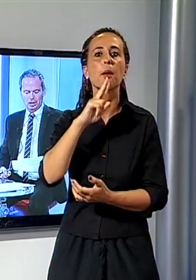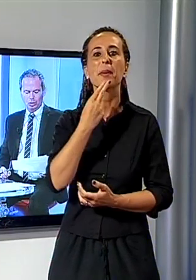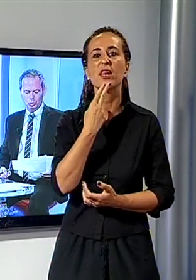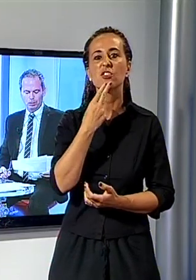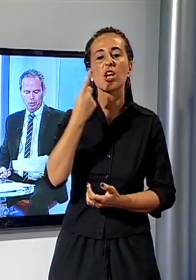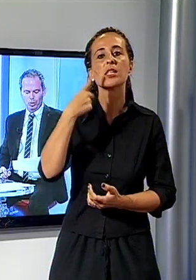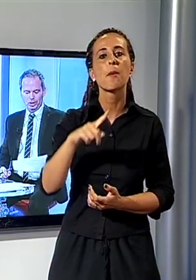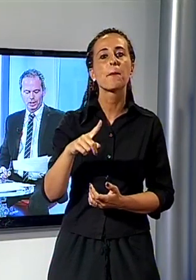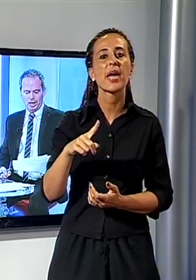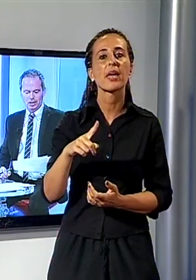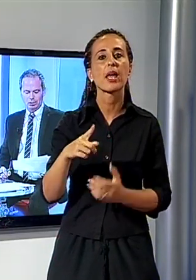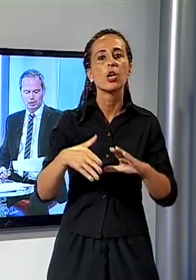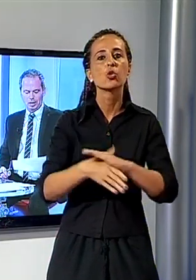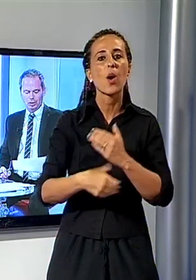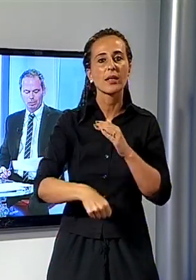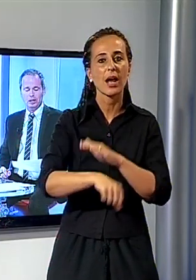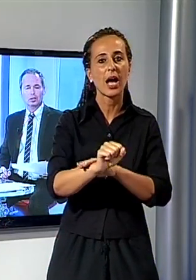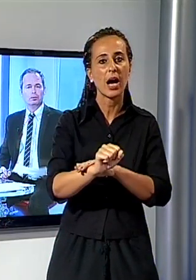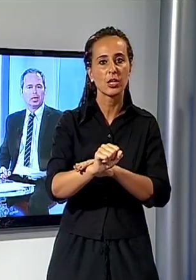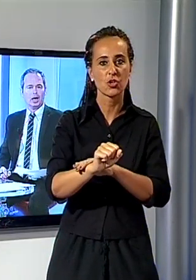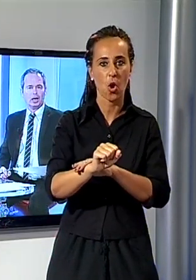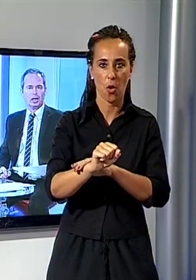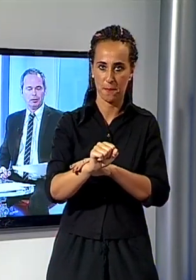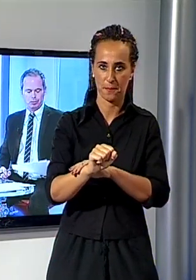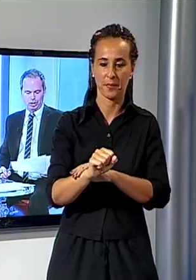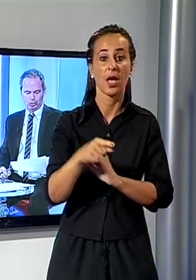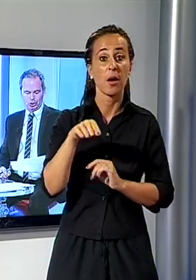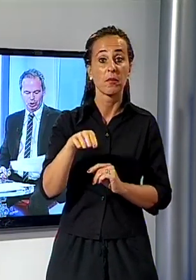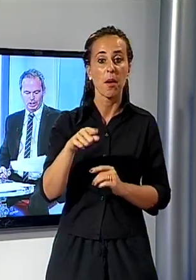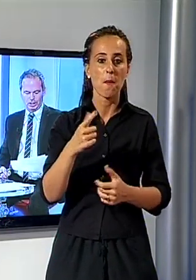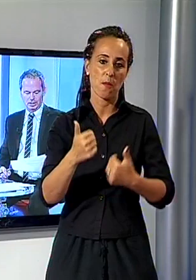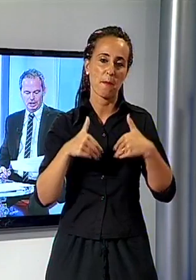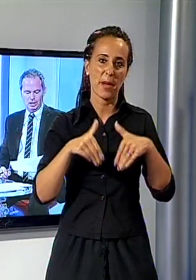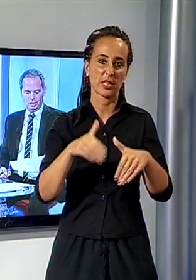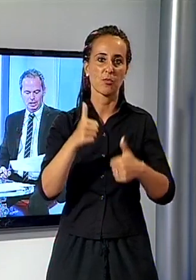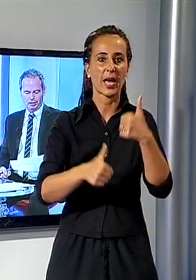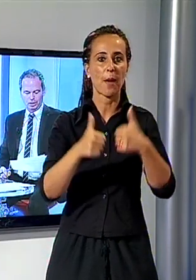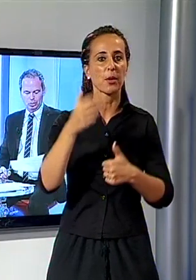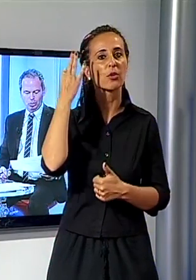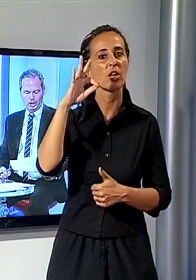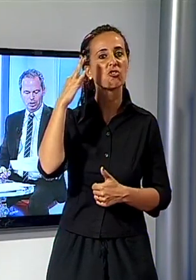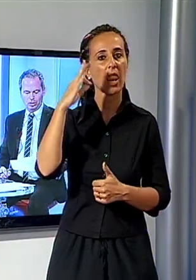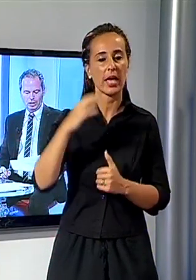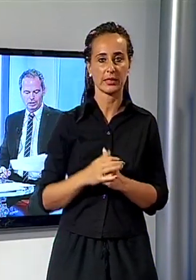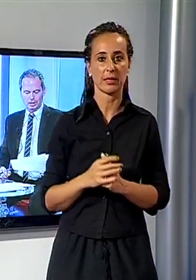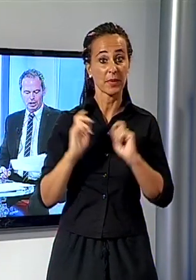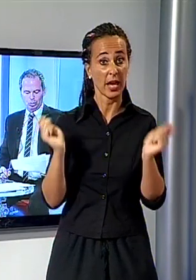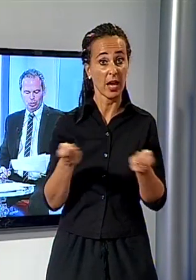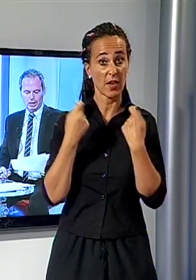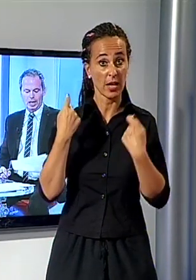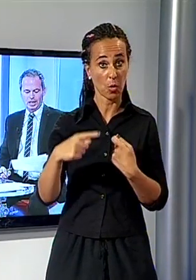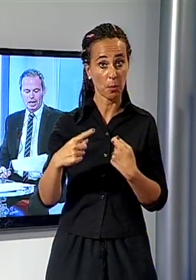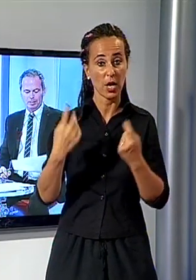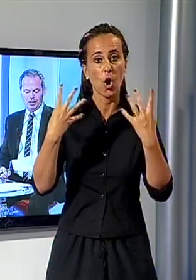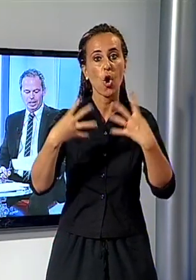Amici di Maria De Filippi e con il cabarettista Antonio D'Ausilio arrivato alla notorietà nel circo di Zelig in coppia con